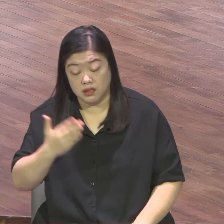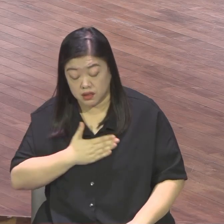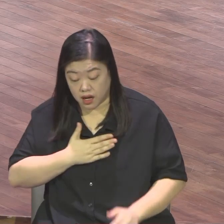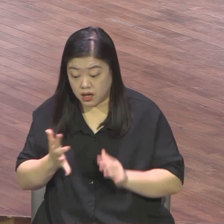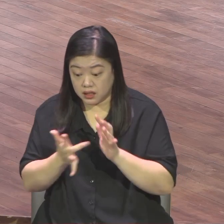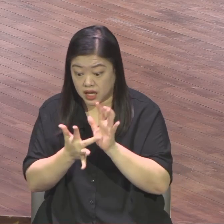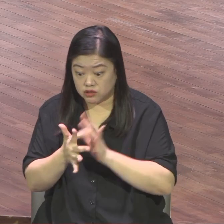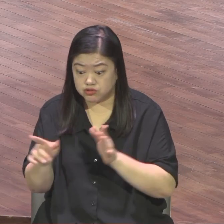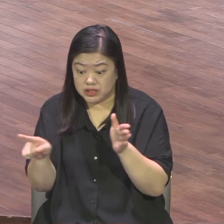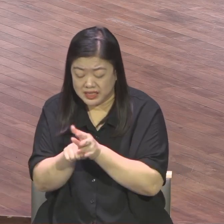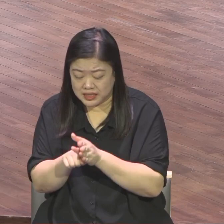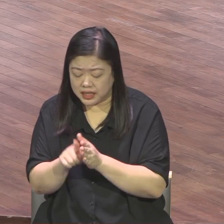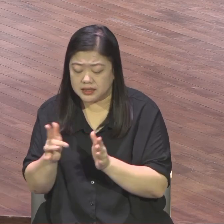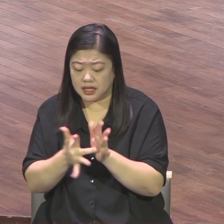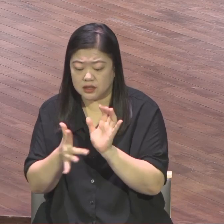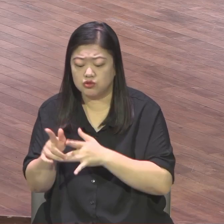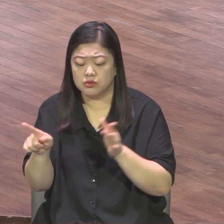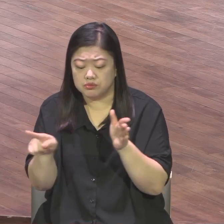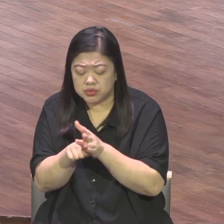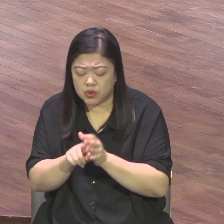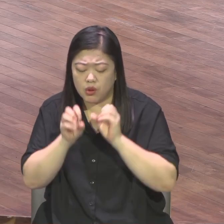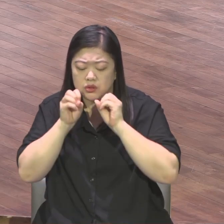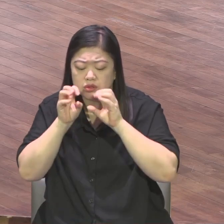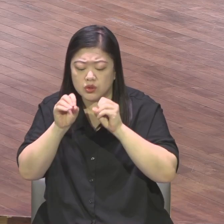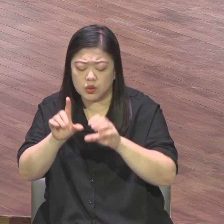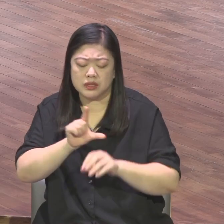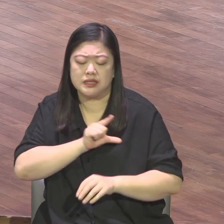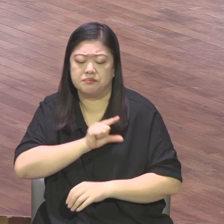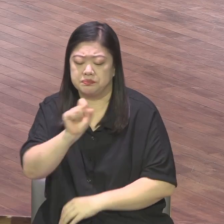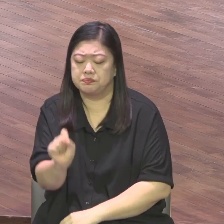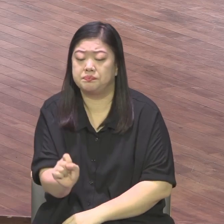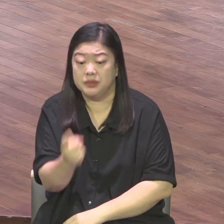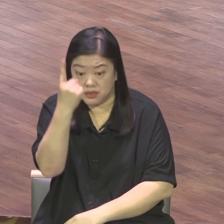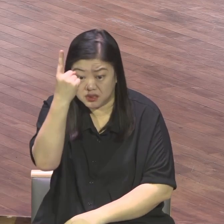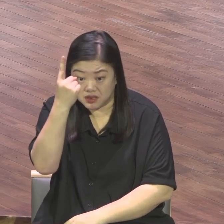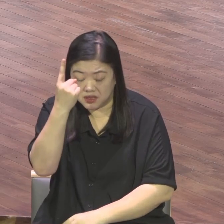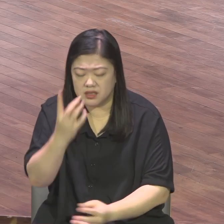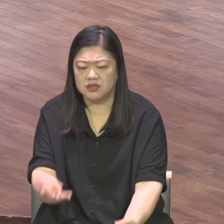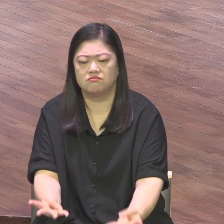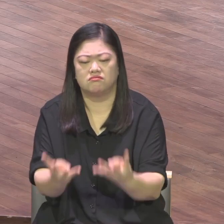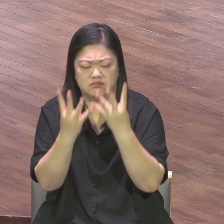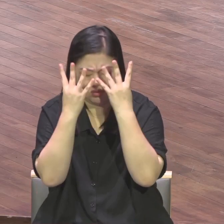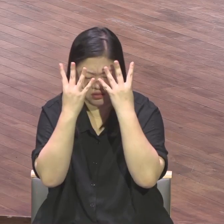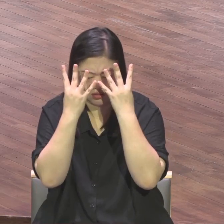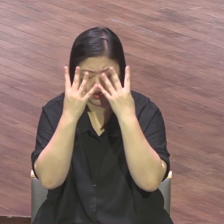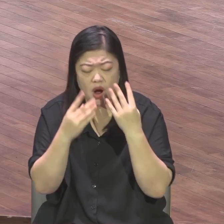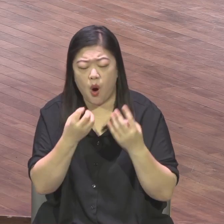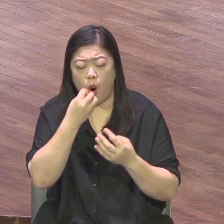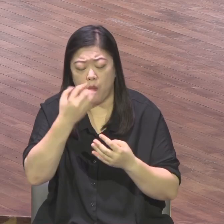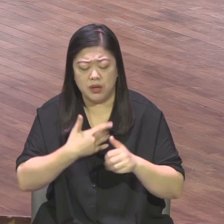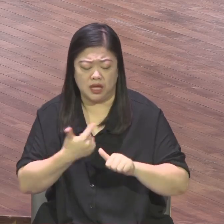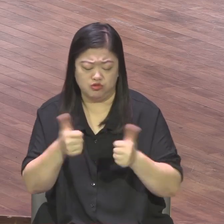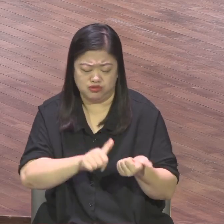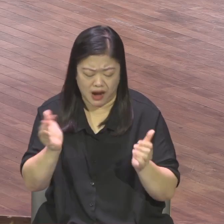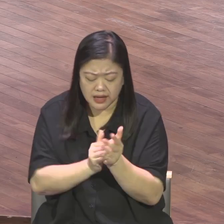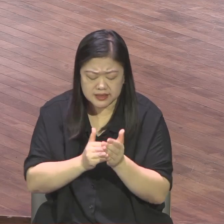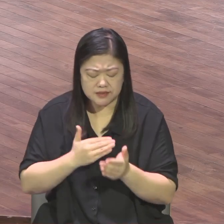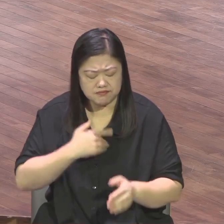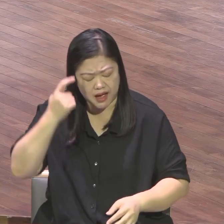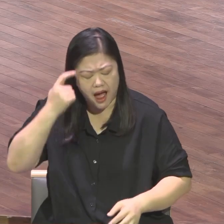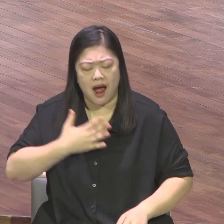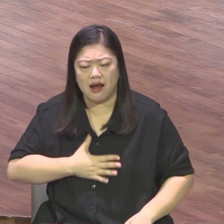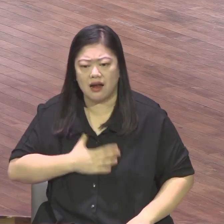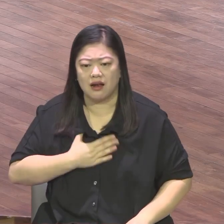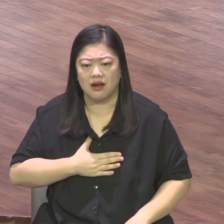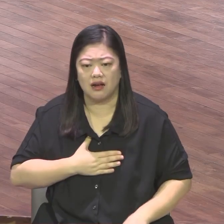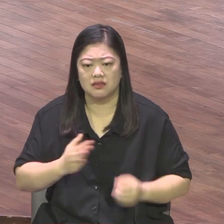위하여 결박당할 뿐만 아니라 예루살렘에서 죽을 것을 각오하였노라. 못 말리지요.